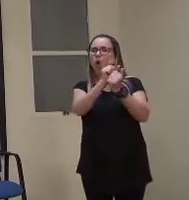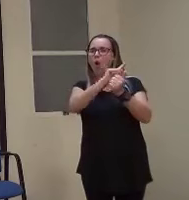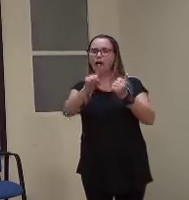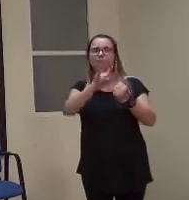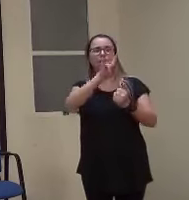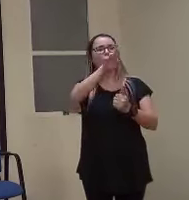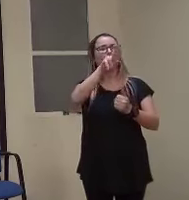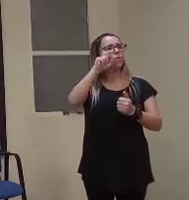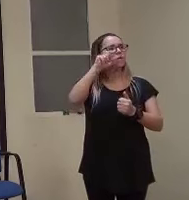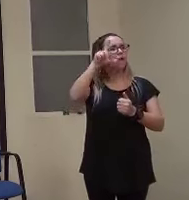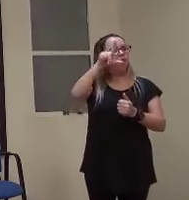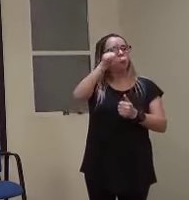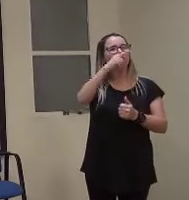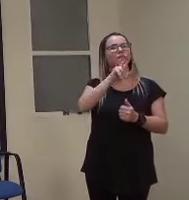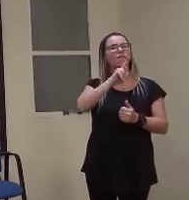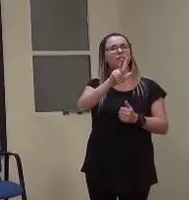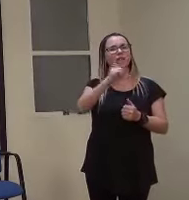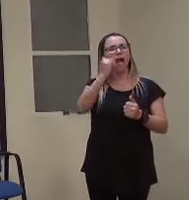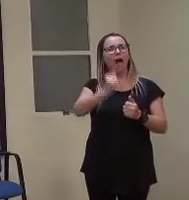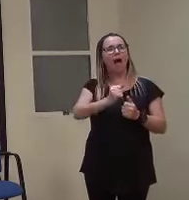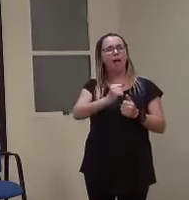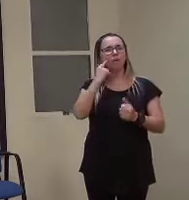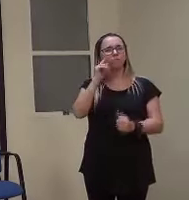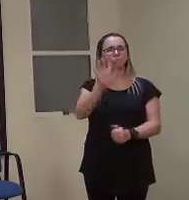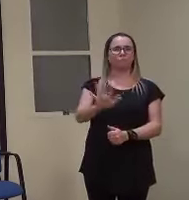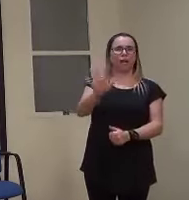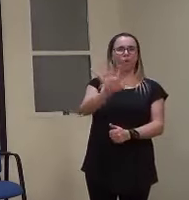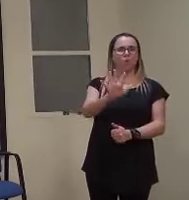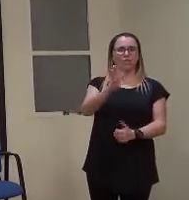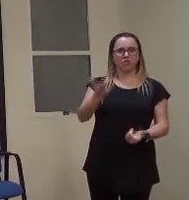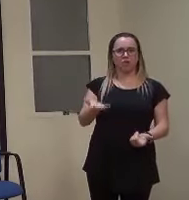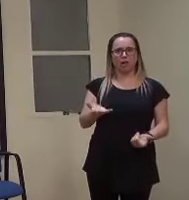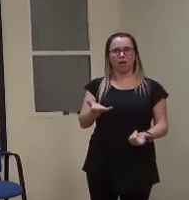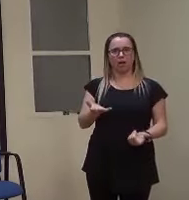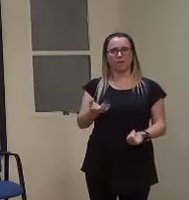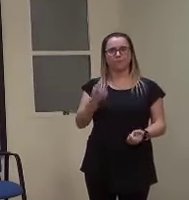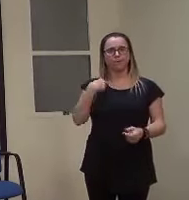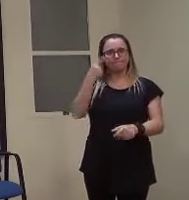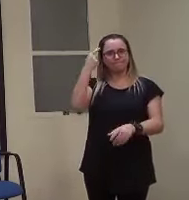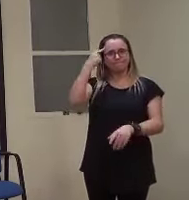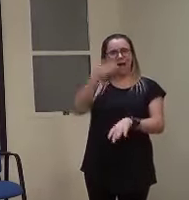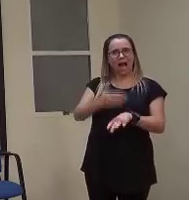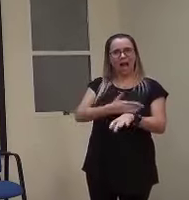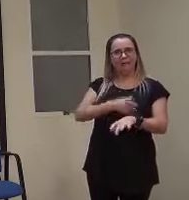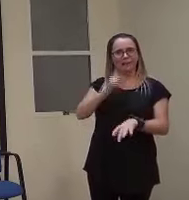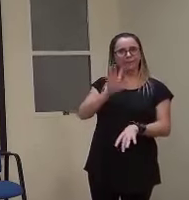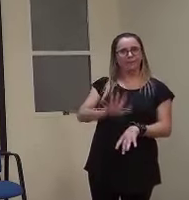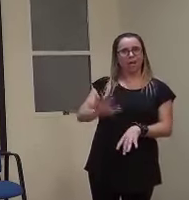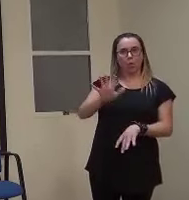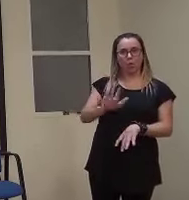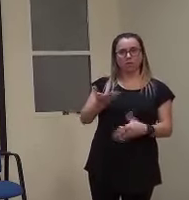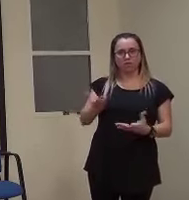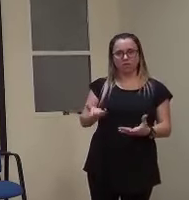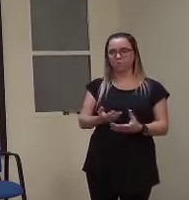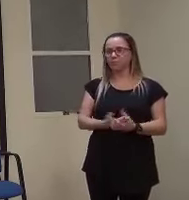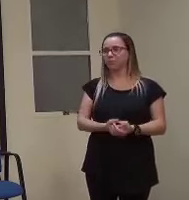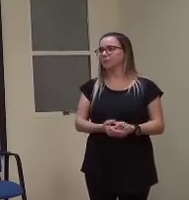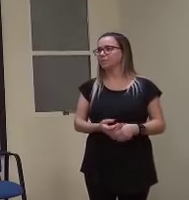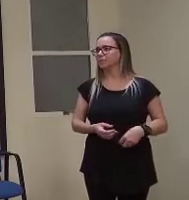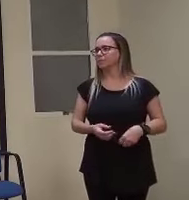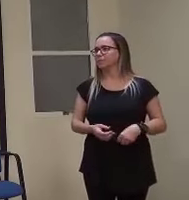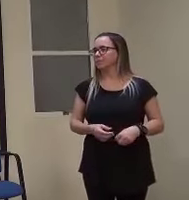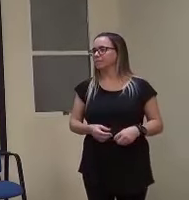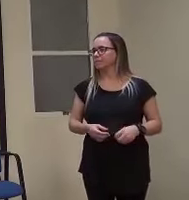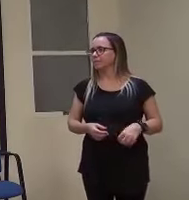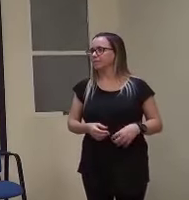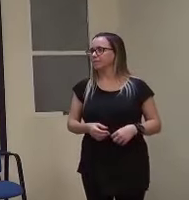planteada la cuestión del prejuicio los los vicios previos bueno que voy a